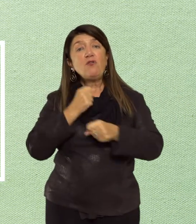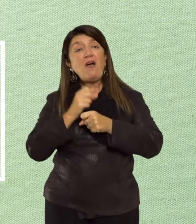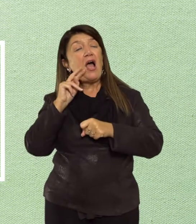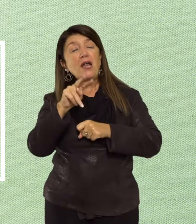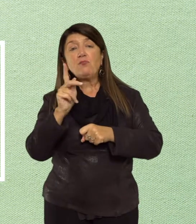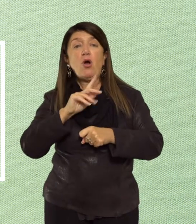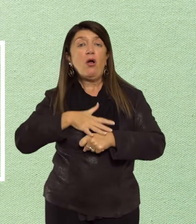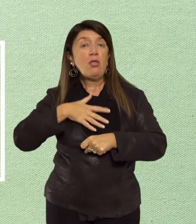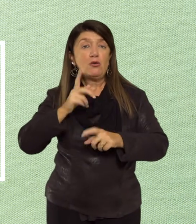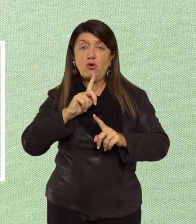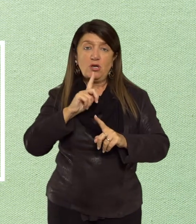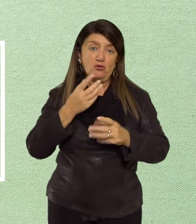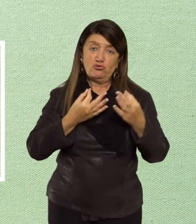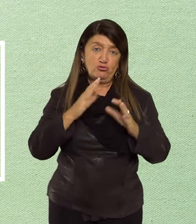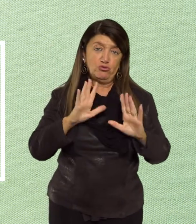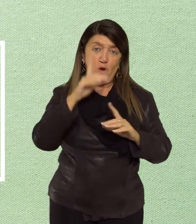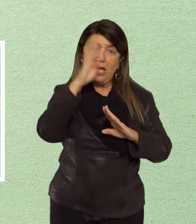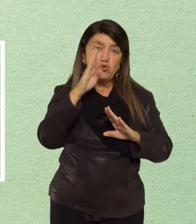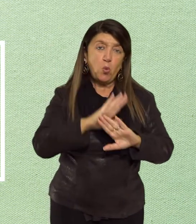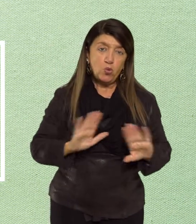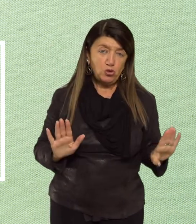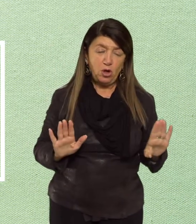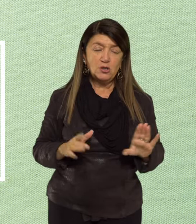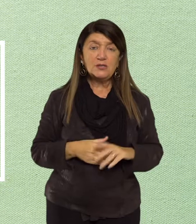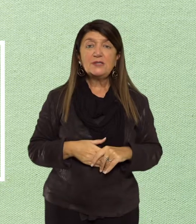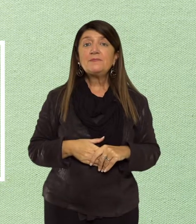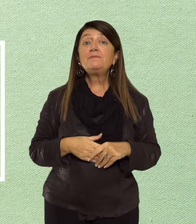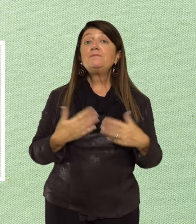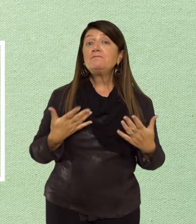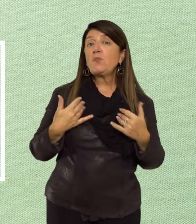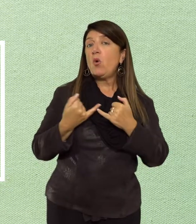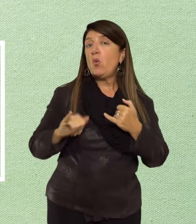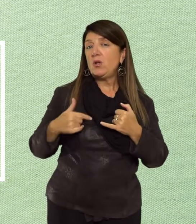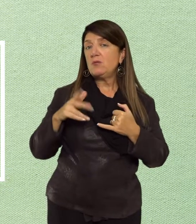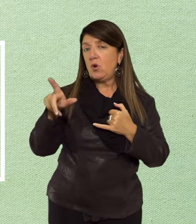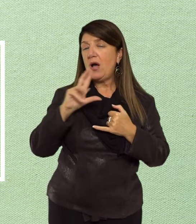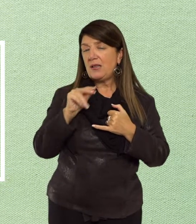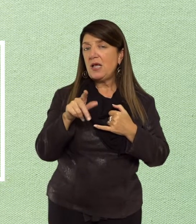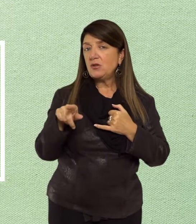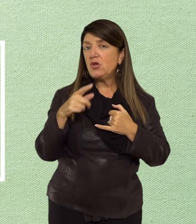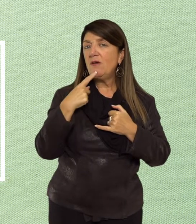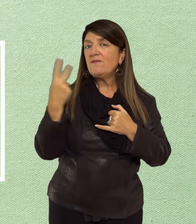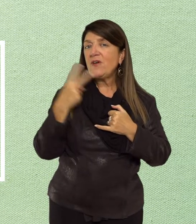è assurdo. Ecco, approfitto di una cosa, questa cosa, ultima cosa che hai detto per chiederti